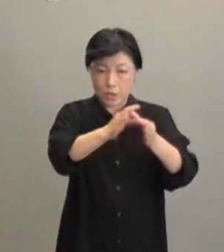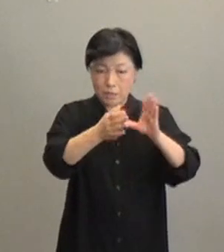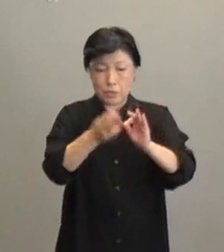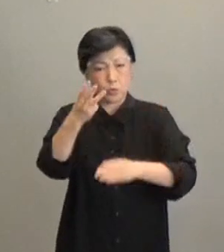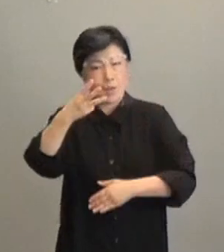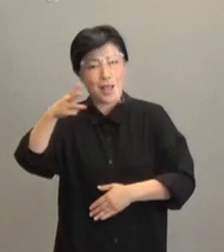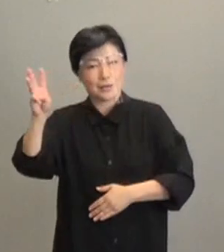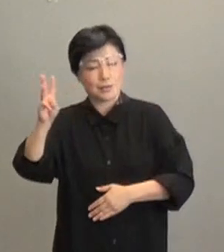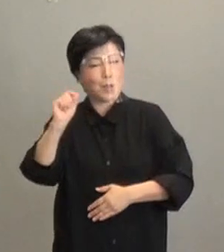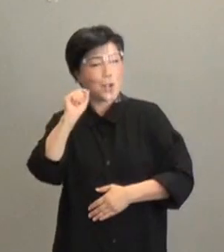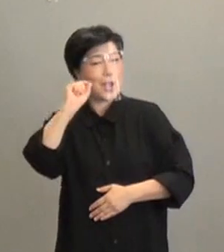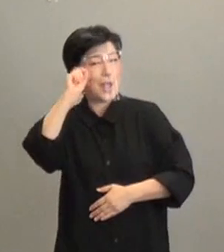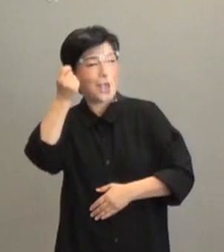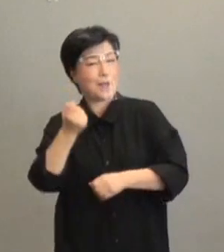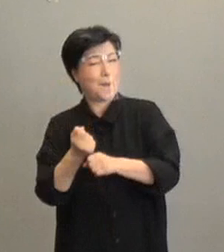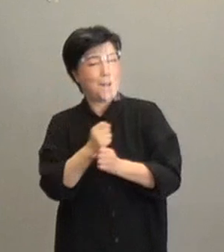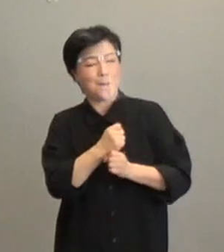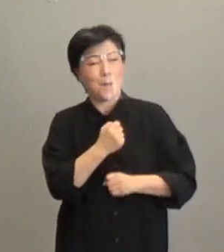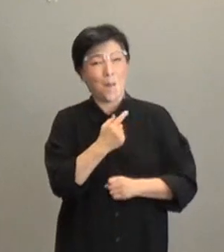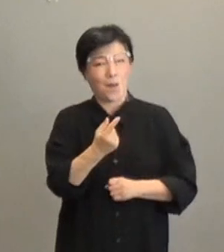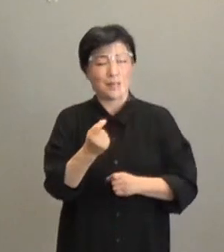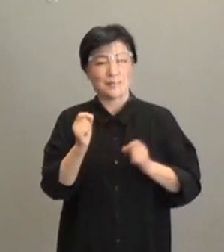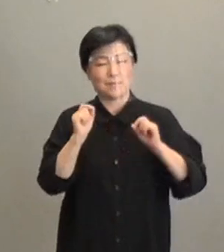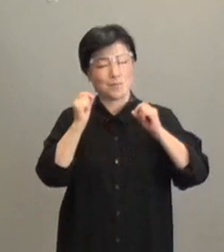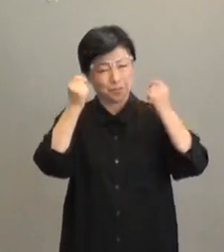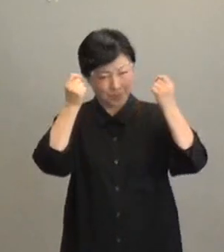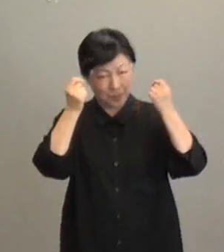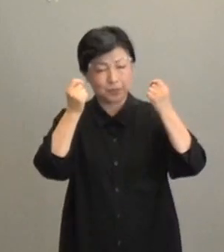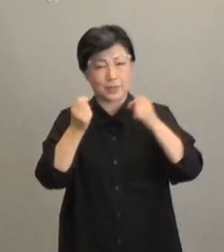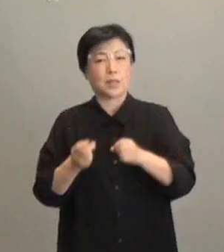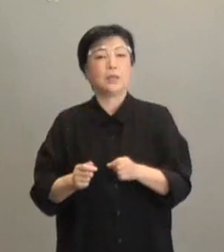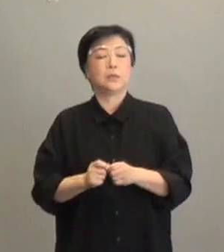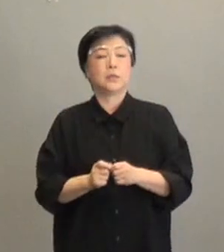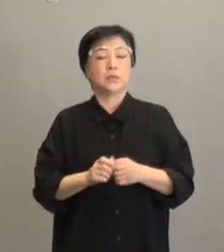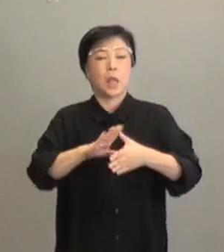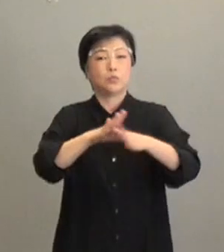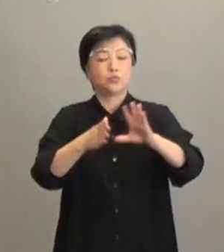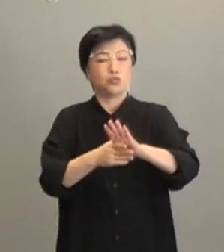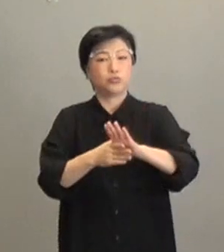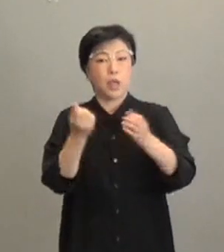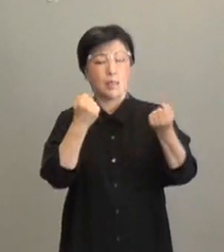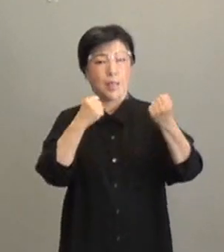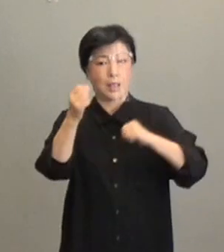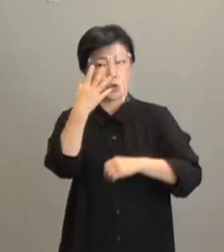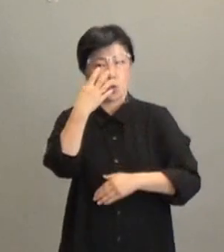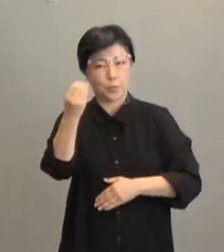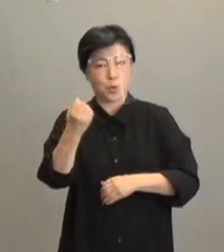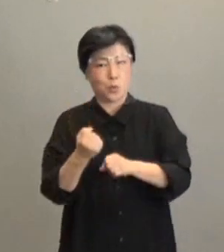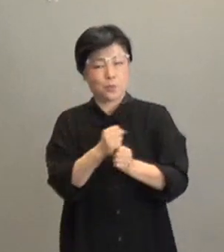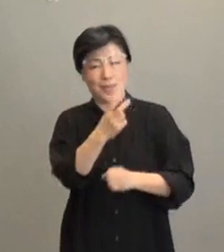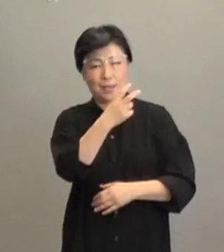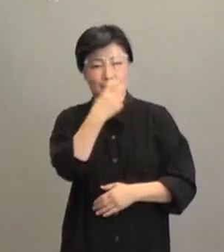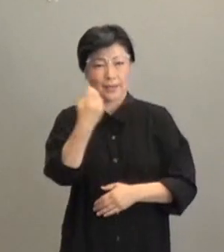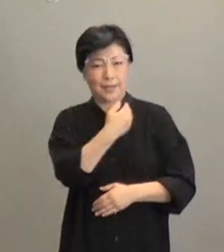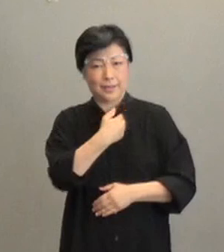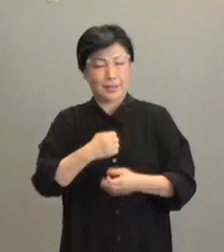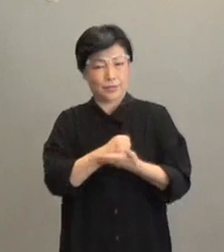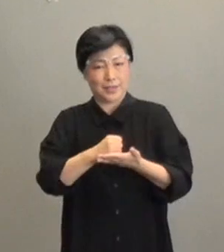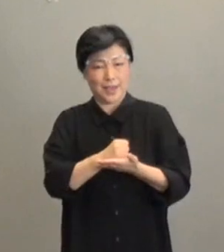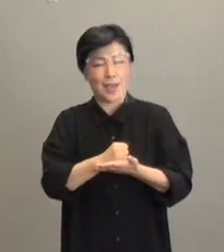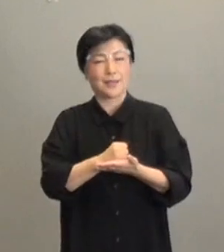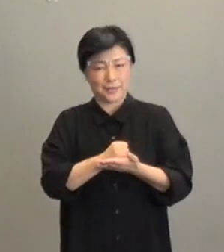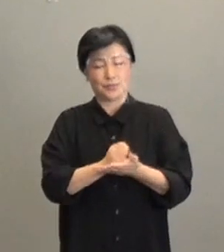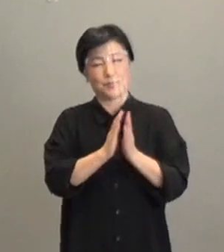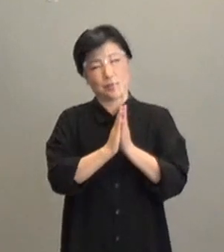ラリンピックの感動を再び味わっていただくとともに千葉の文化芸術の魅力を再発見する機会にしていただければと思います